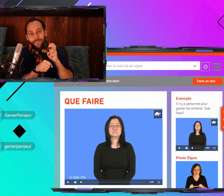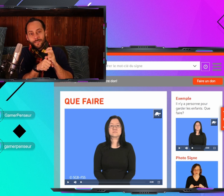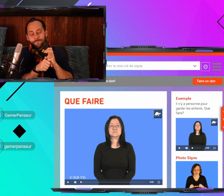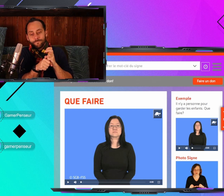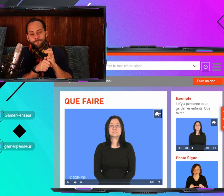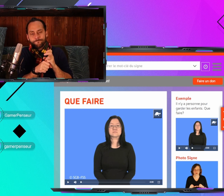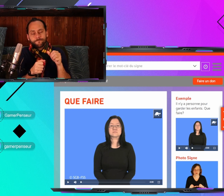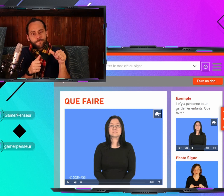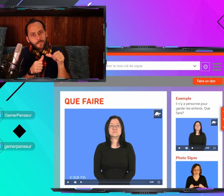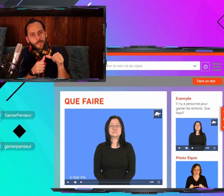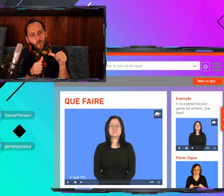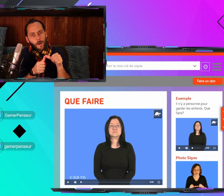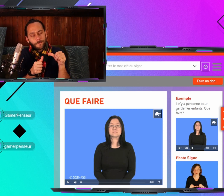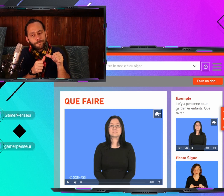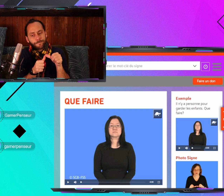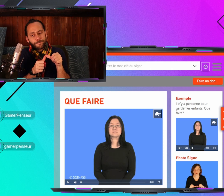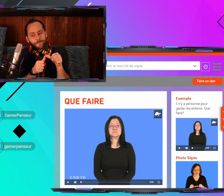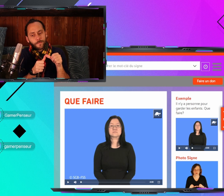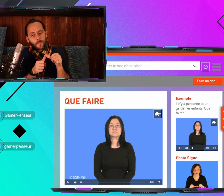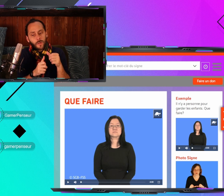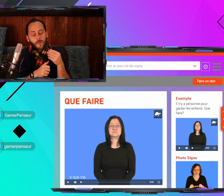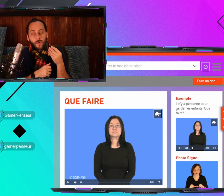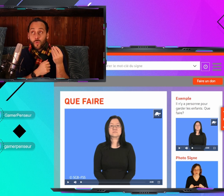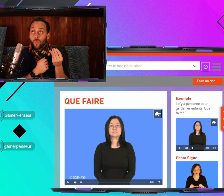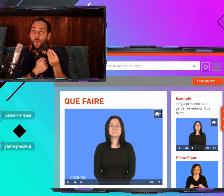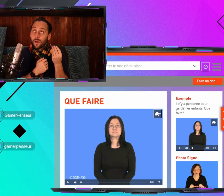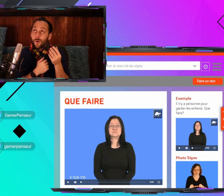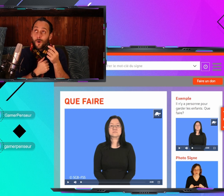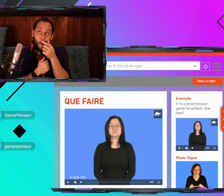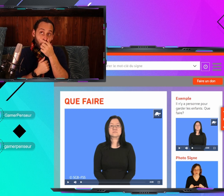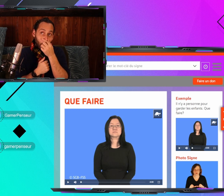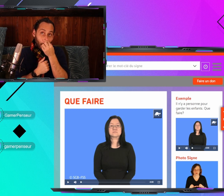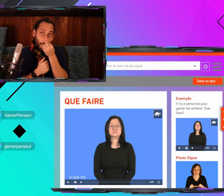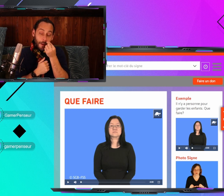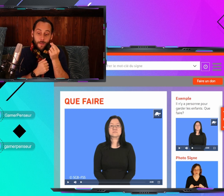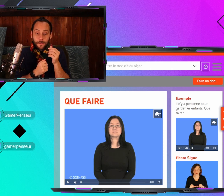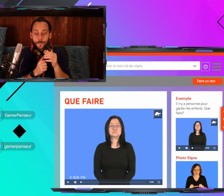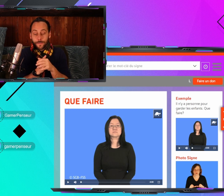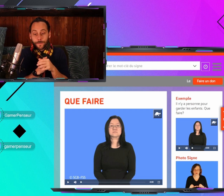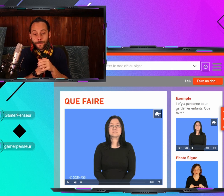enfant, garder, fait quoi? Ou alors...